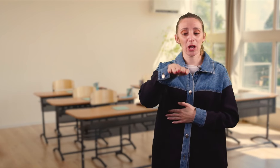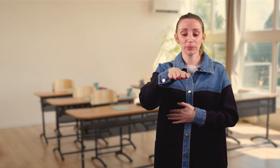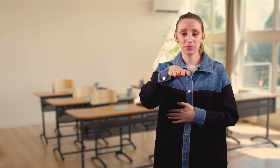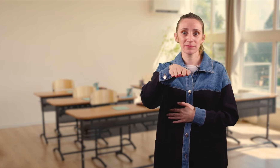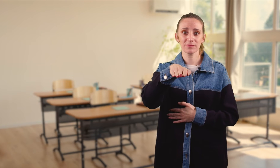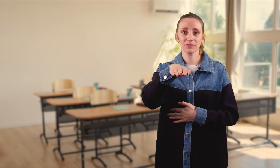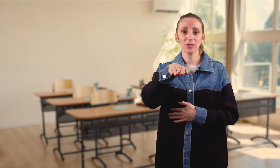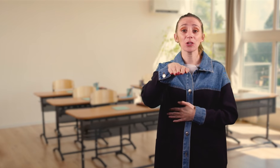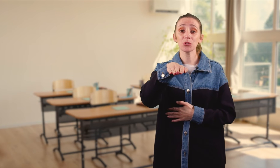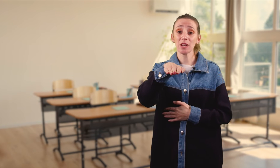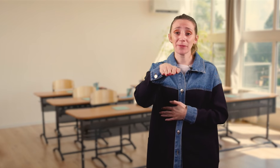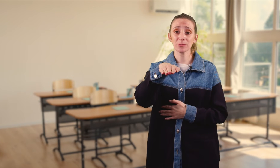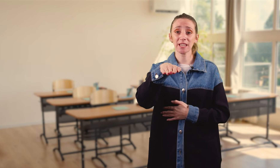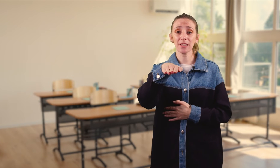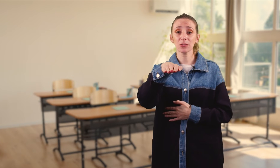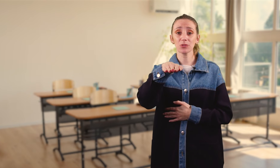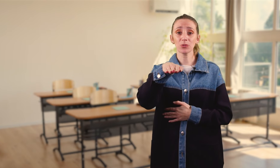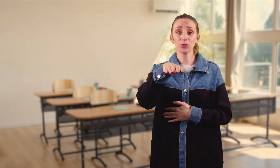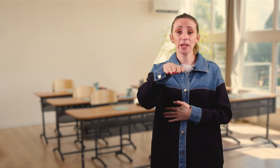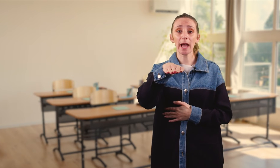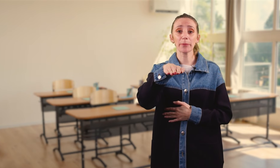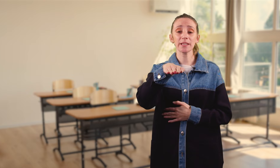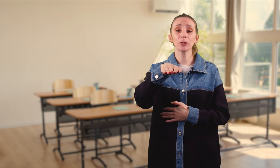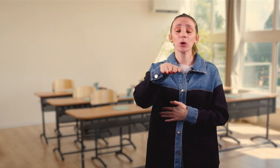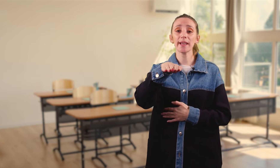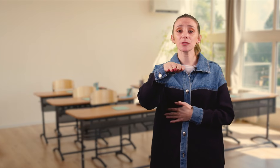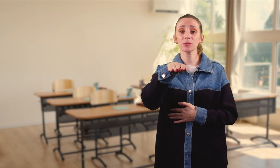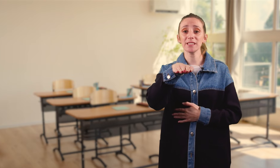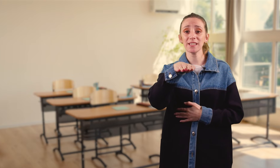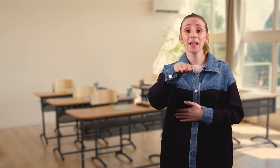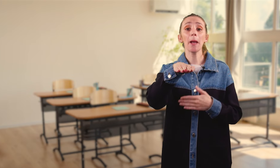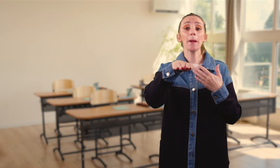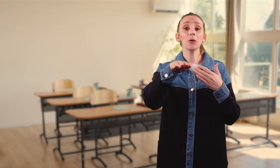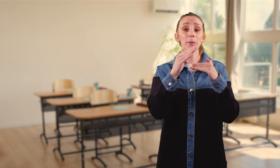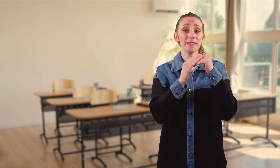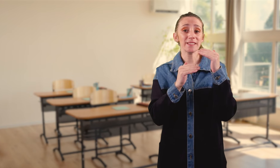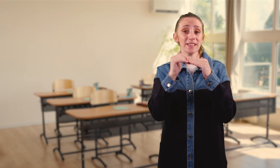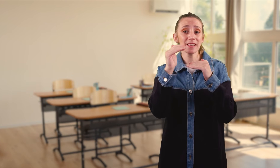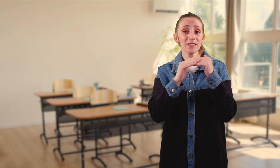Hop, je vous l'avais montré quand on a appris comment est-ce qu'on disait le métier